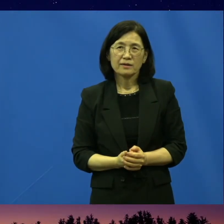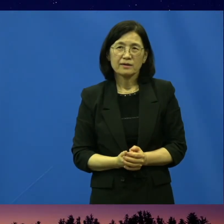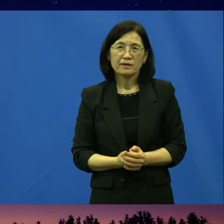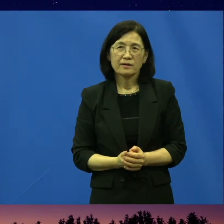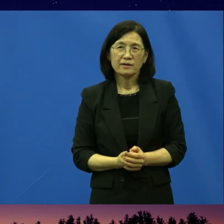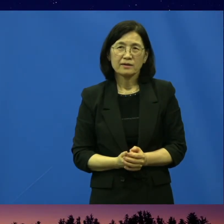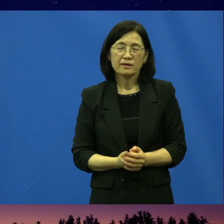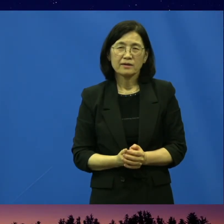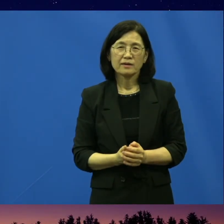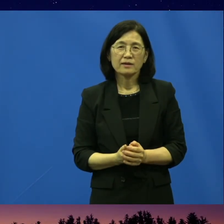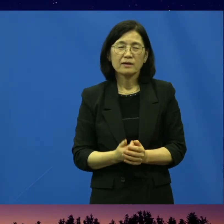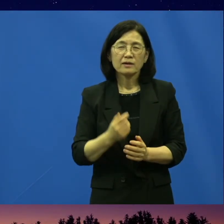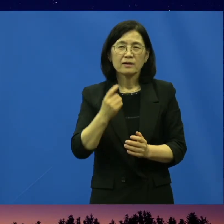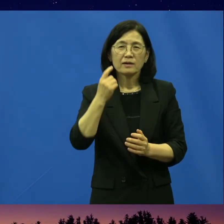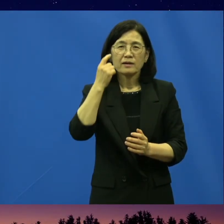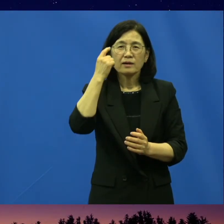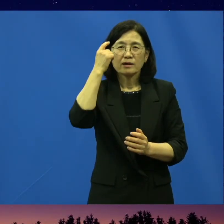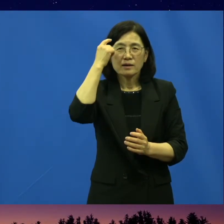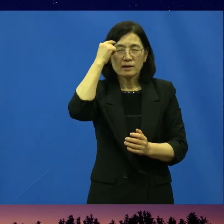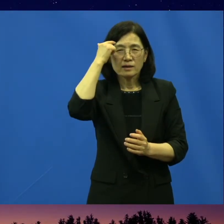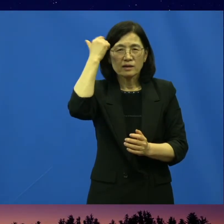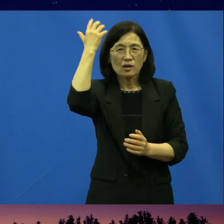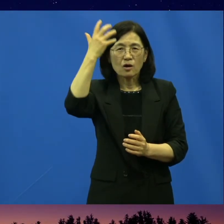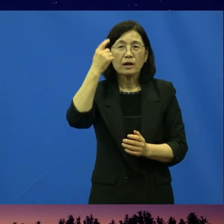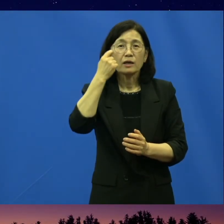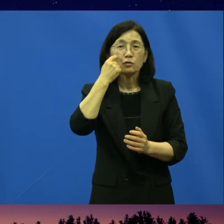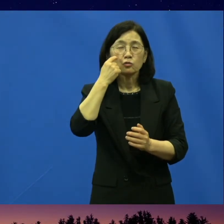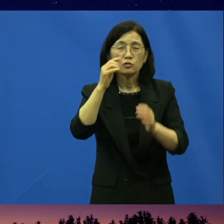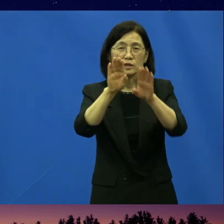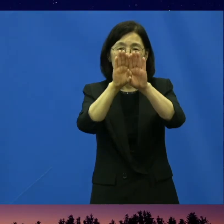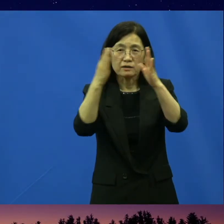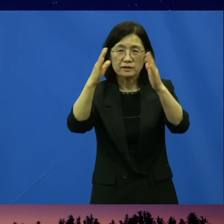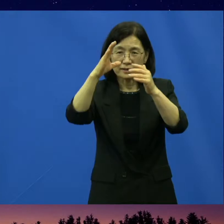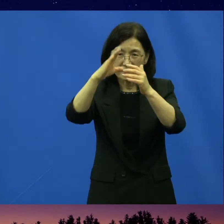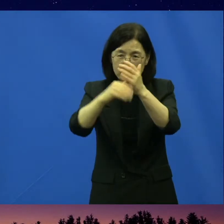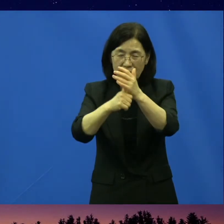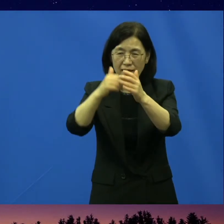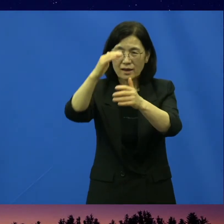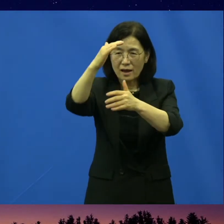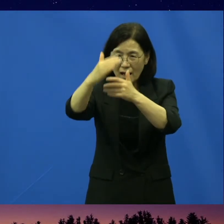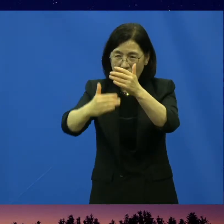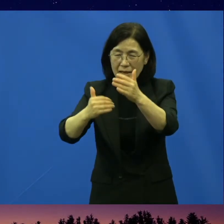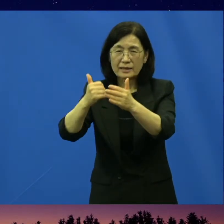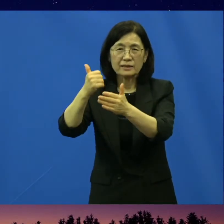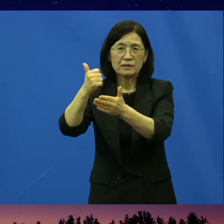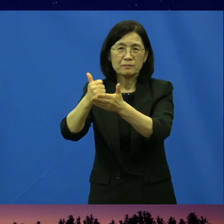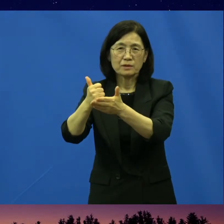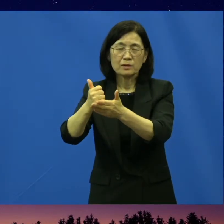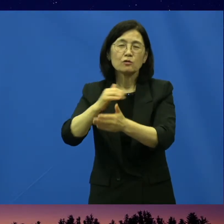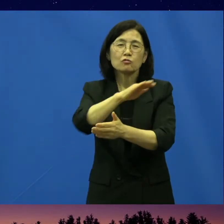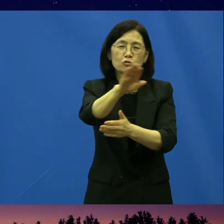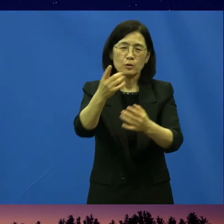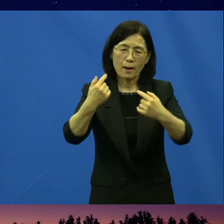하나님의 함께하심, 하나님의 임재, 하나님 우리를 떠나지